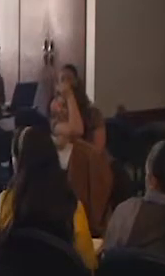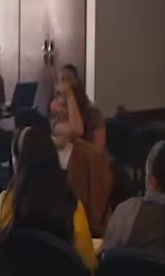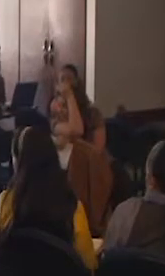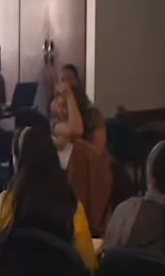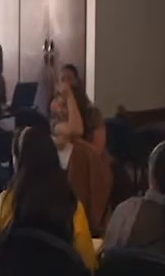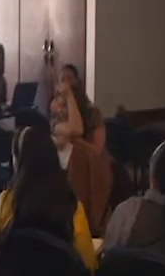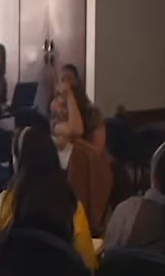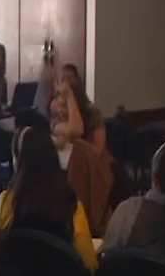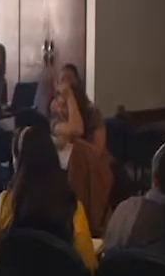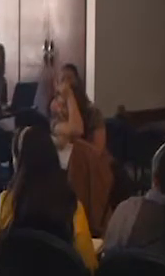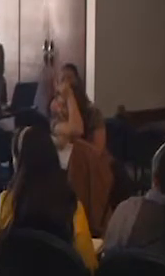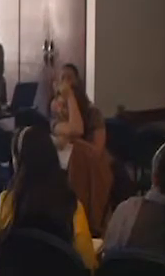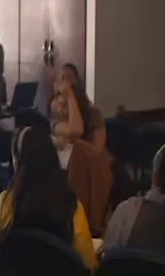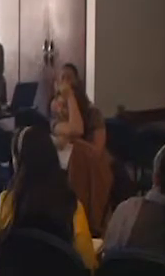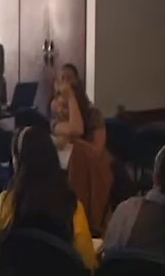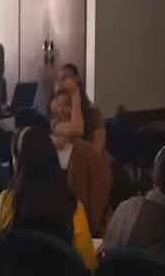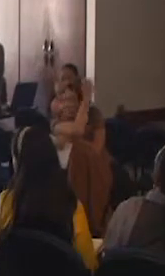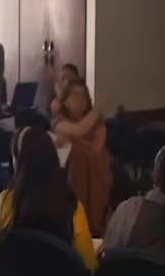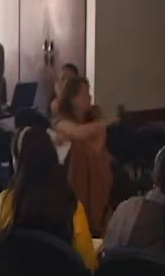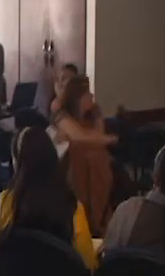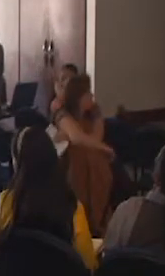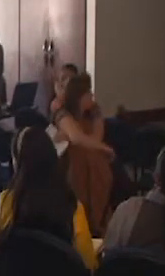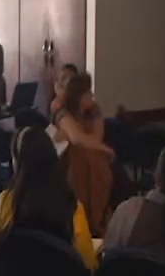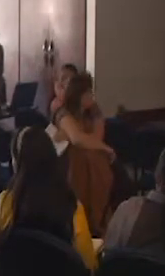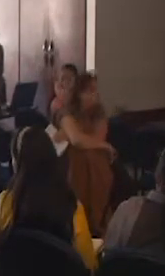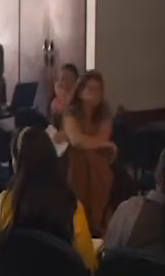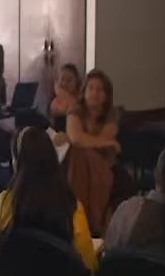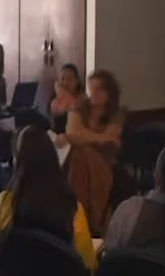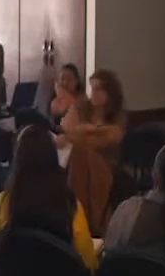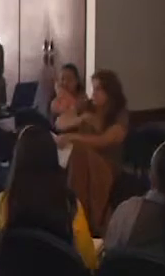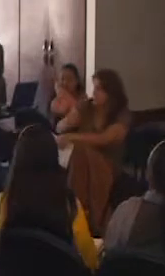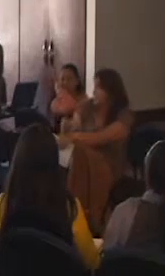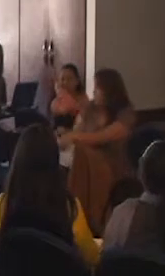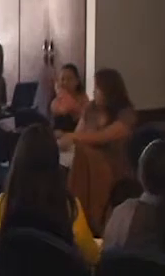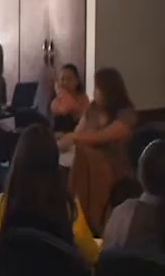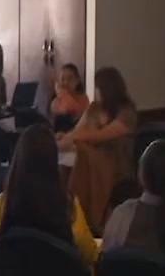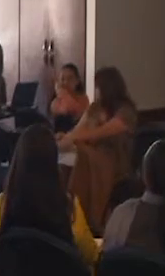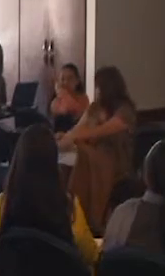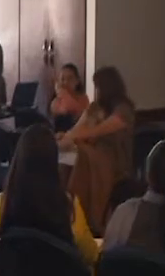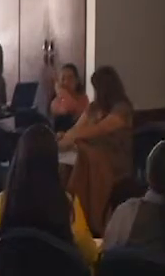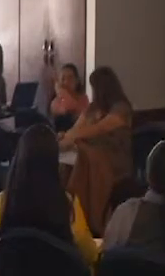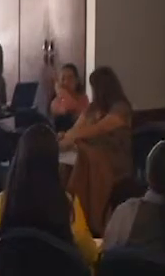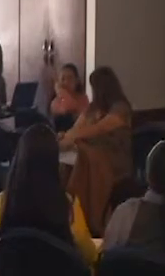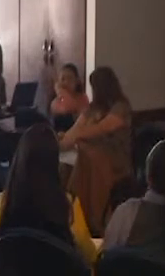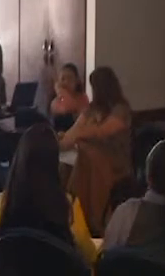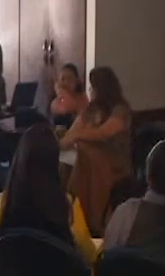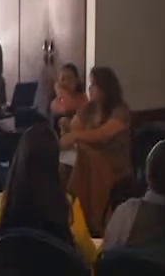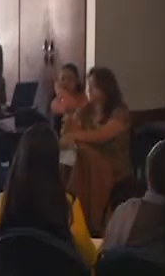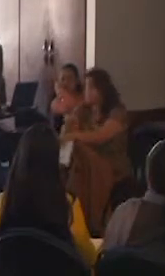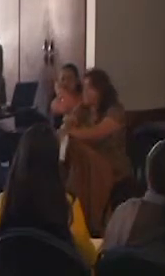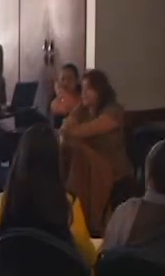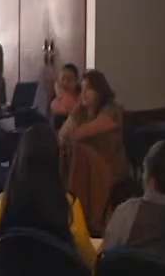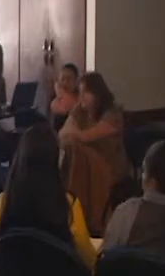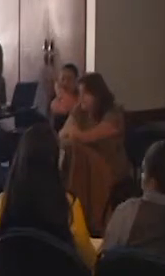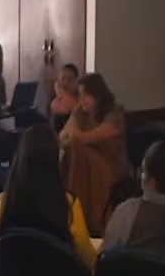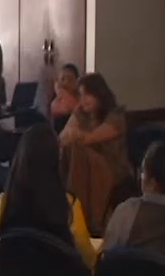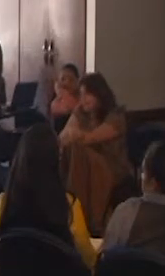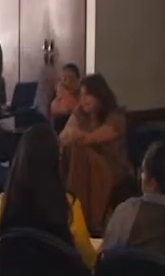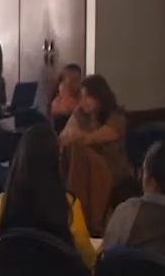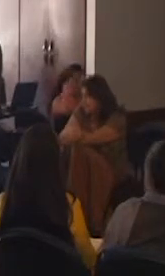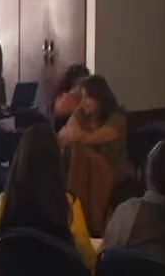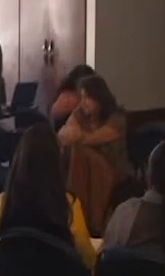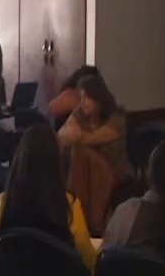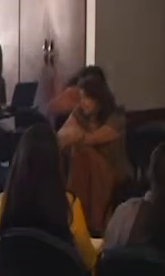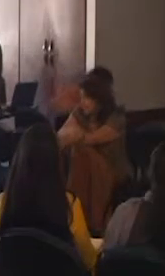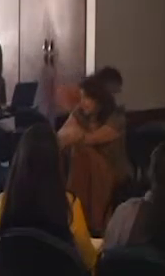profe estuvo un tiempo en la corporación asesorándonos, porque de alguna u otra forma, por ejemplo, yo trabajo mucho en primera